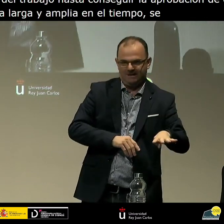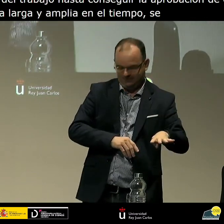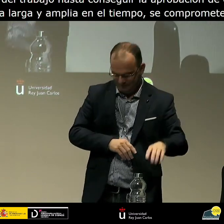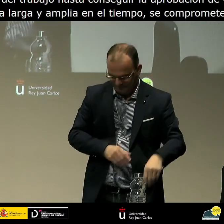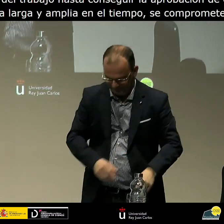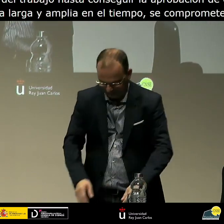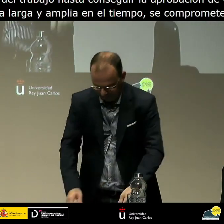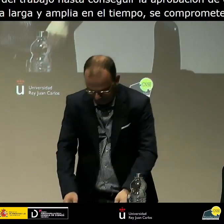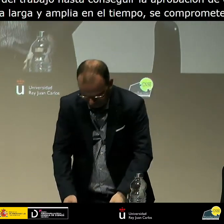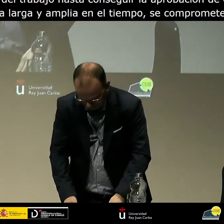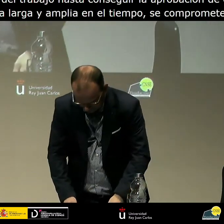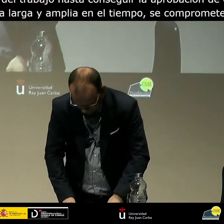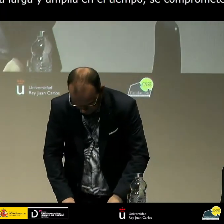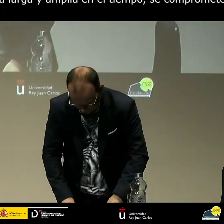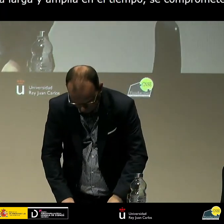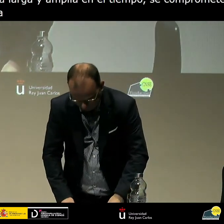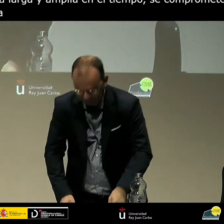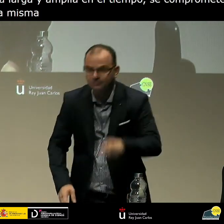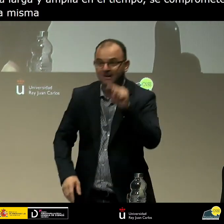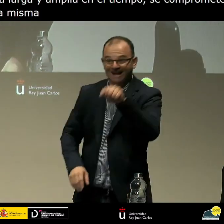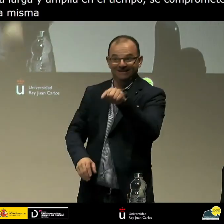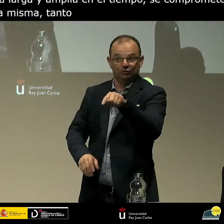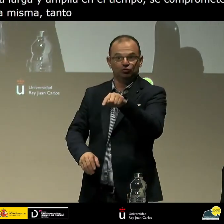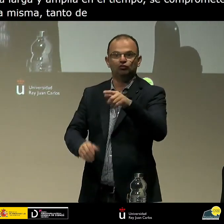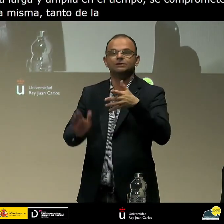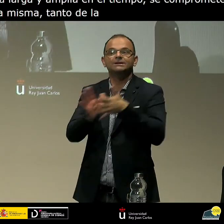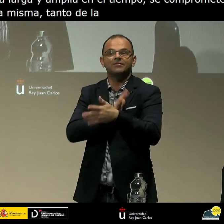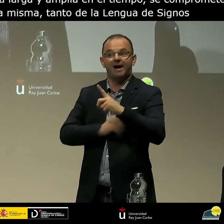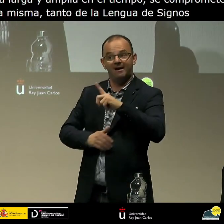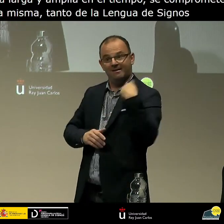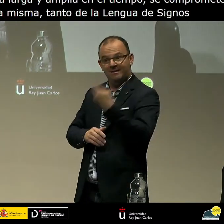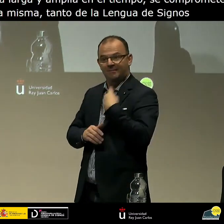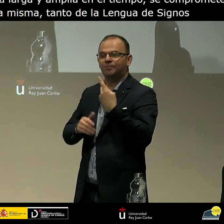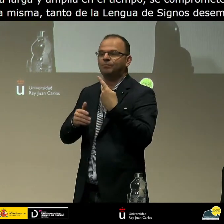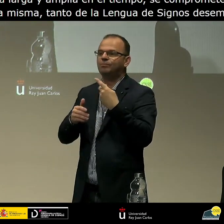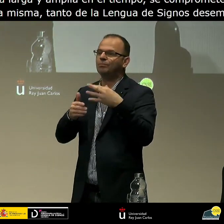signos española como de la lengua de signos catalana.